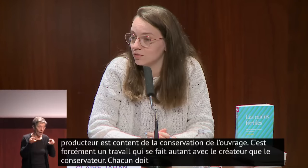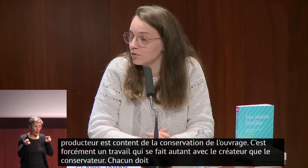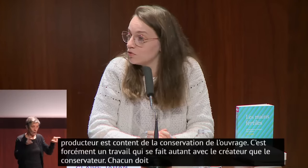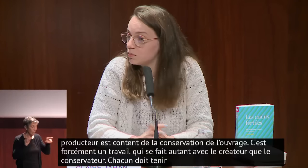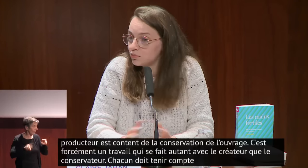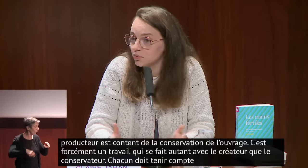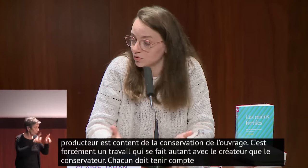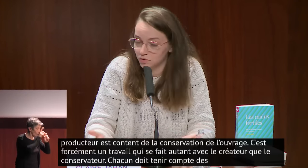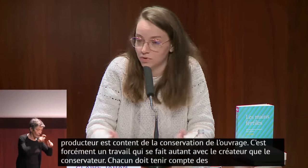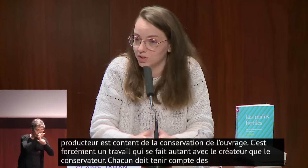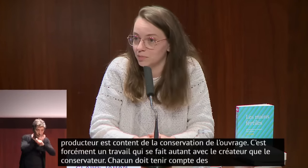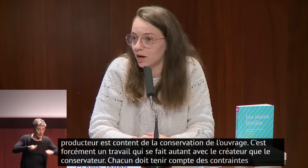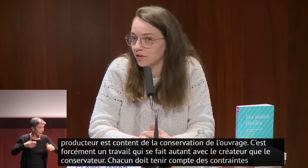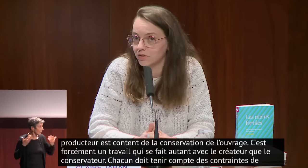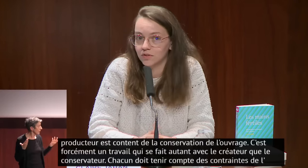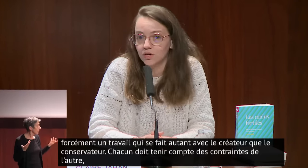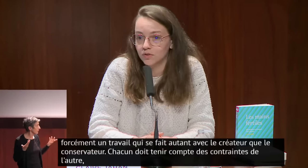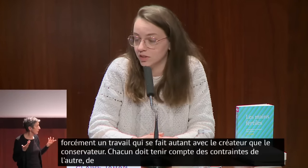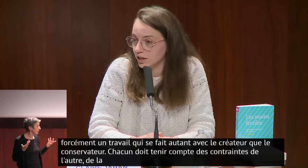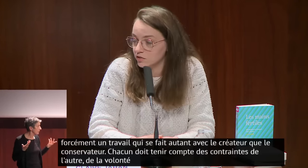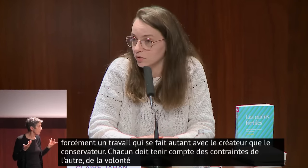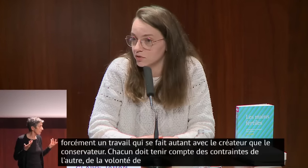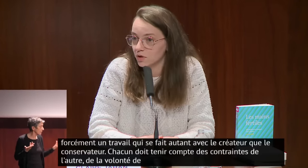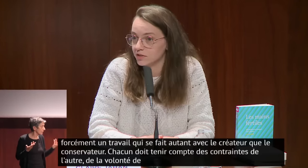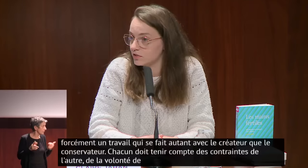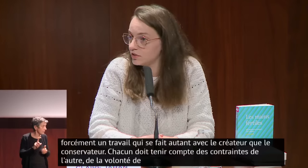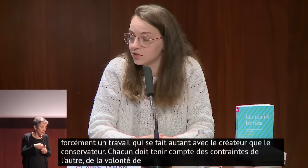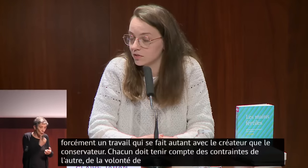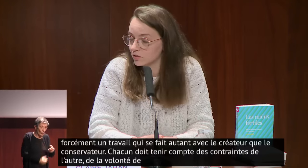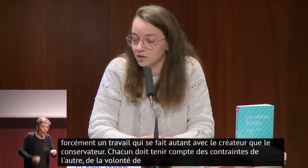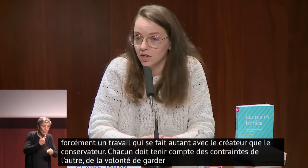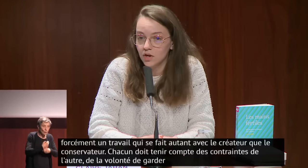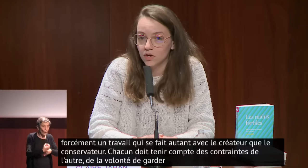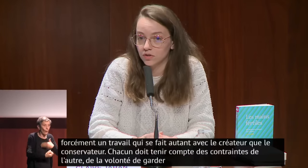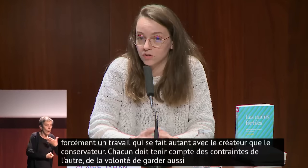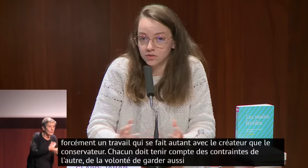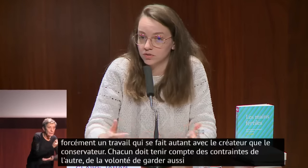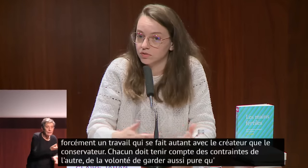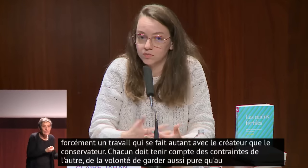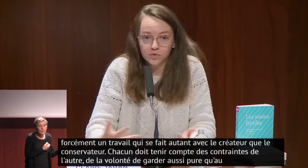garder aussi pur qu'au départ une création, qu'elle soit artistique,